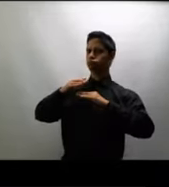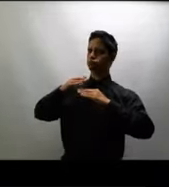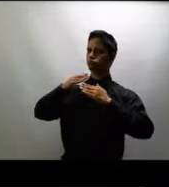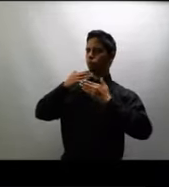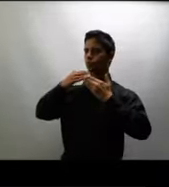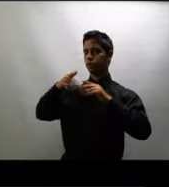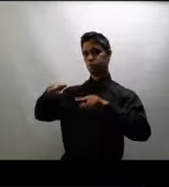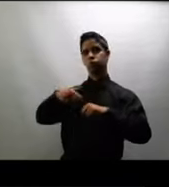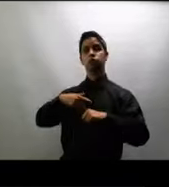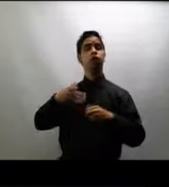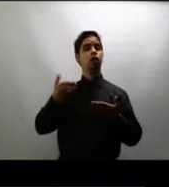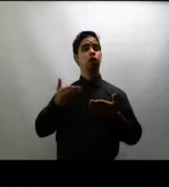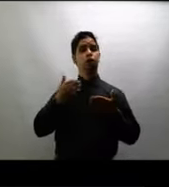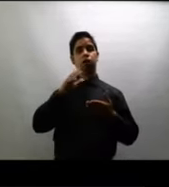Cafesmusic.com. Ya usted sabe,